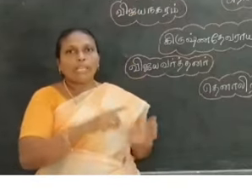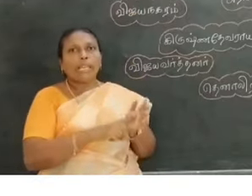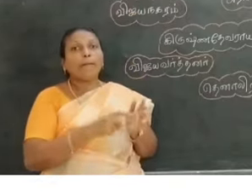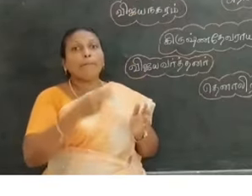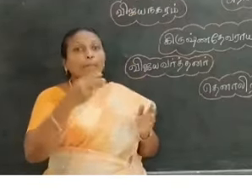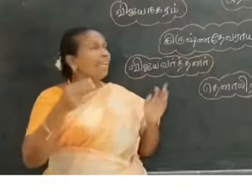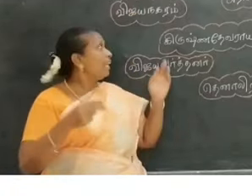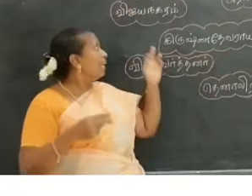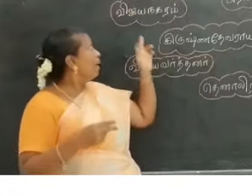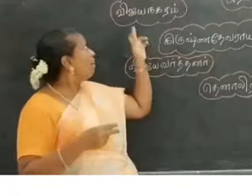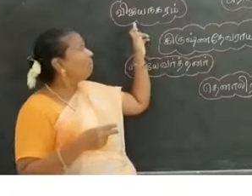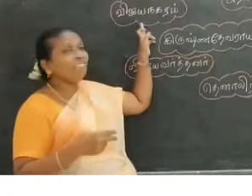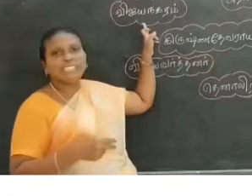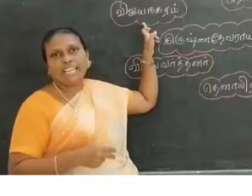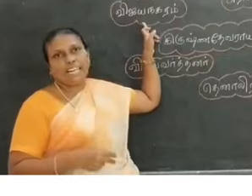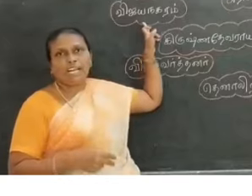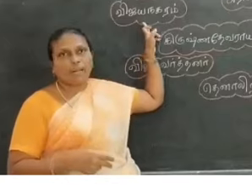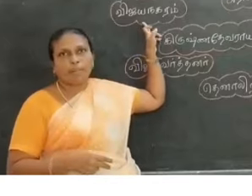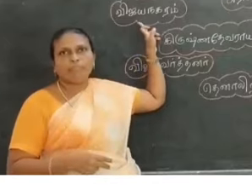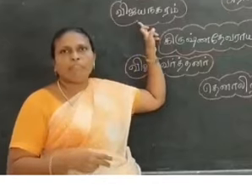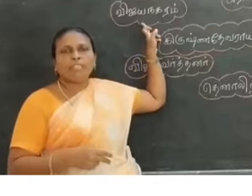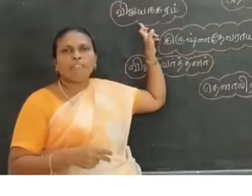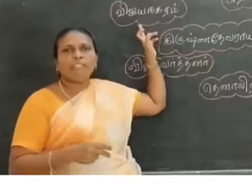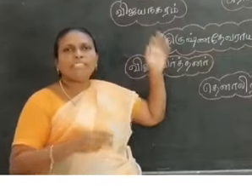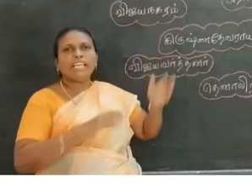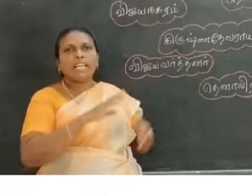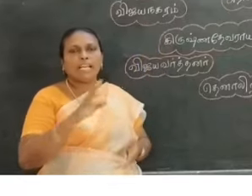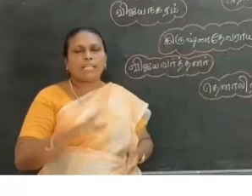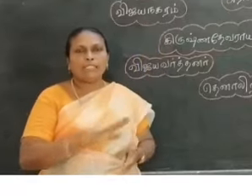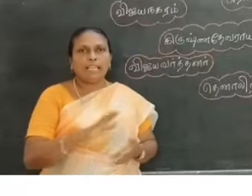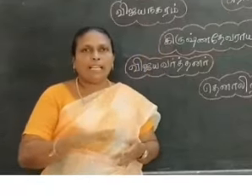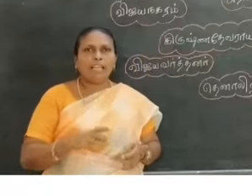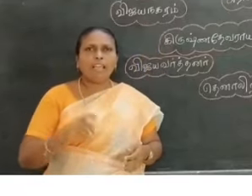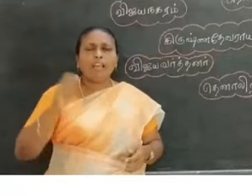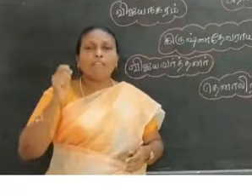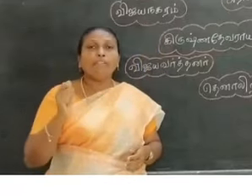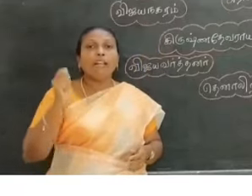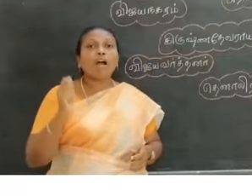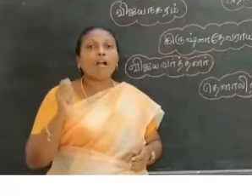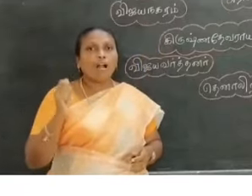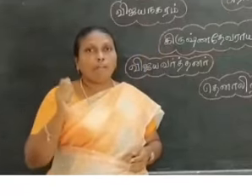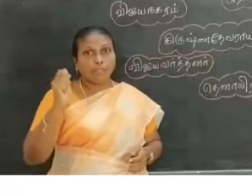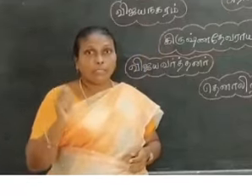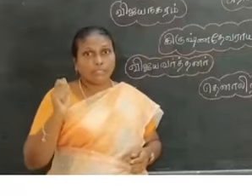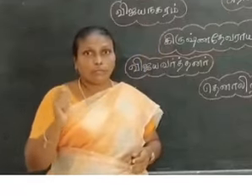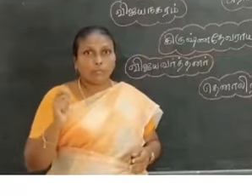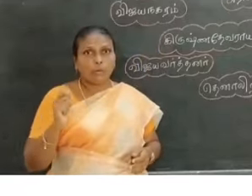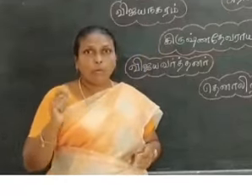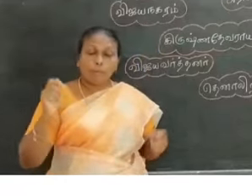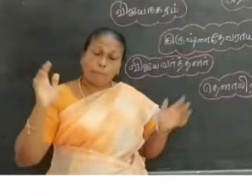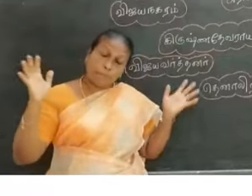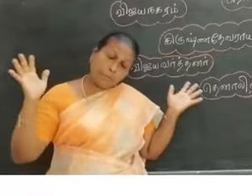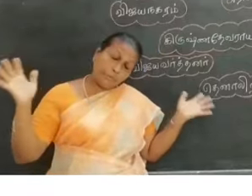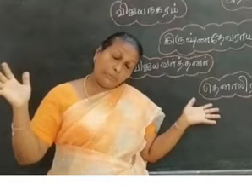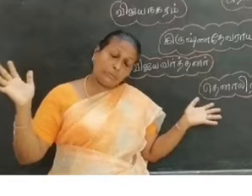ஊருடைய பெயர் என்னன்னா விஜயநகரம். இந்த விஜயநகரத்துல விழா காலம் விசேஷம்